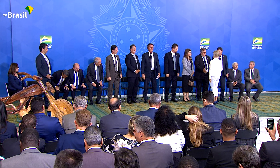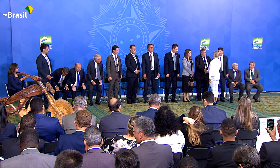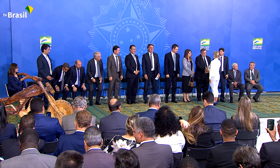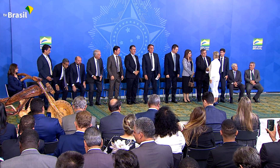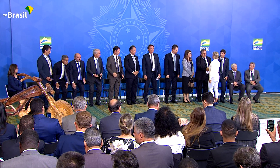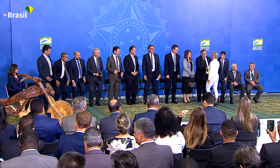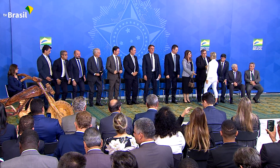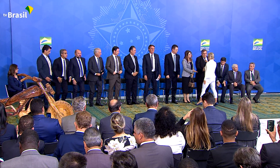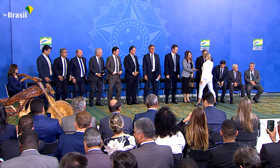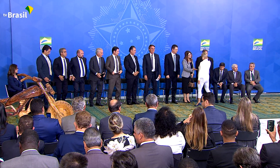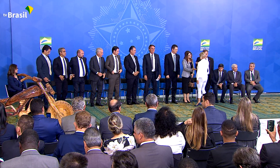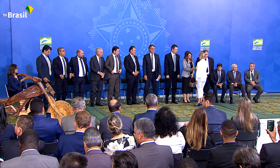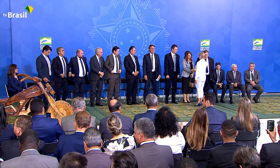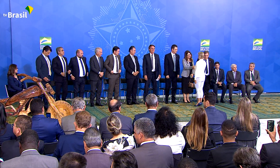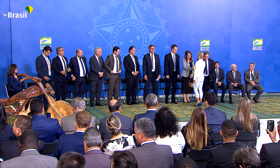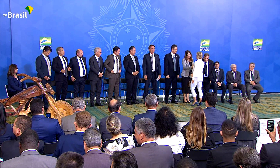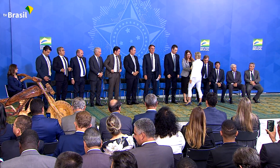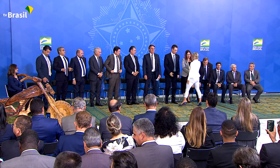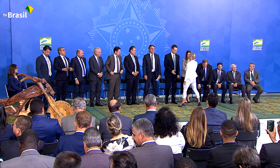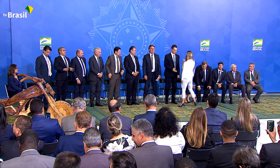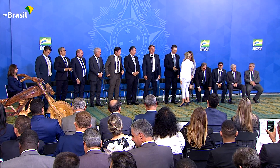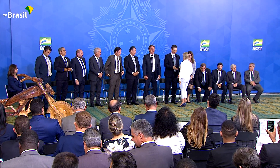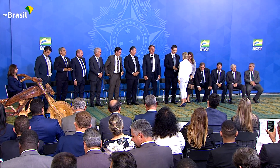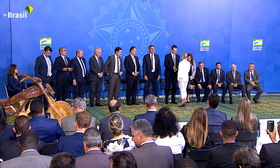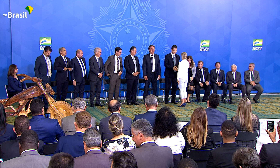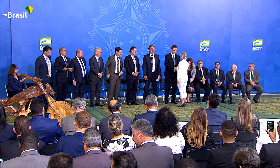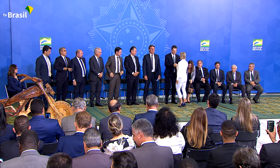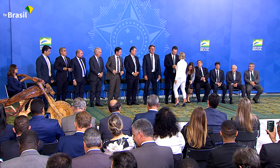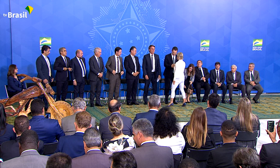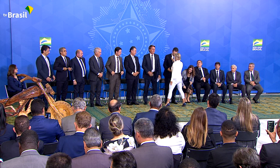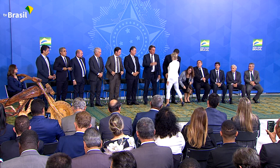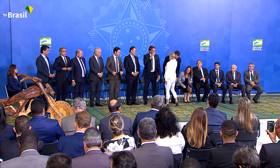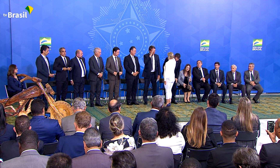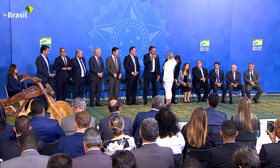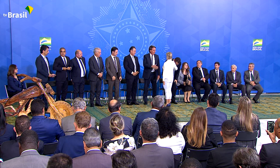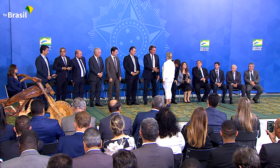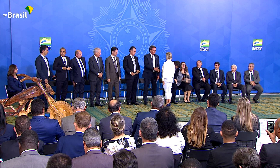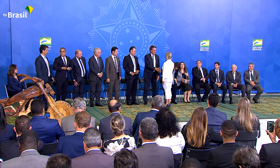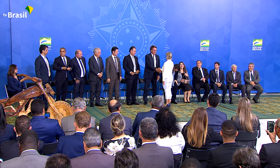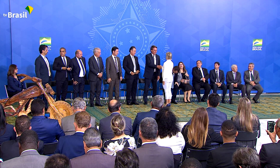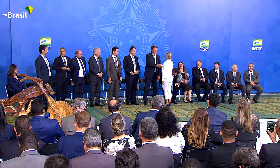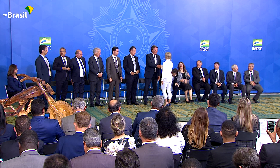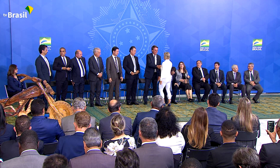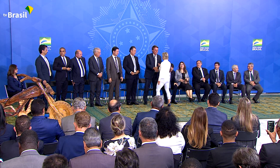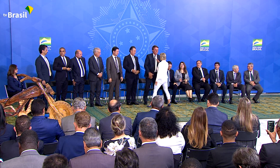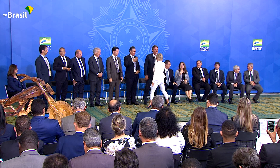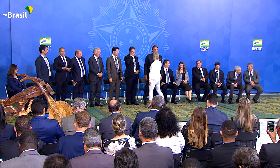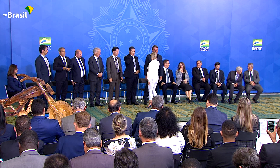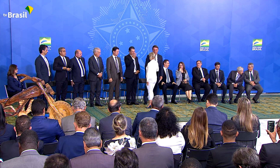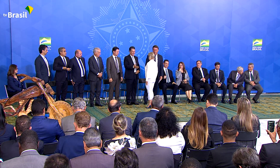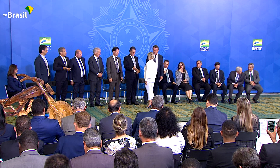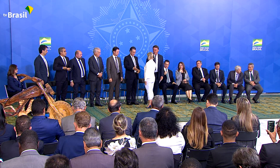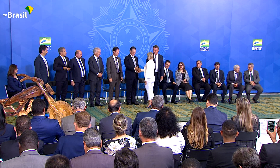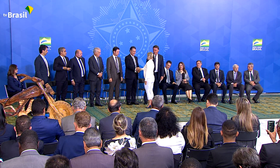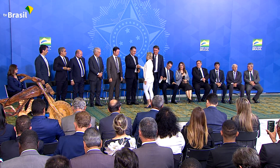E aí E aí E aí